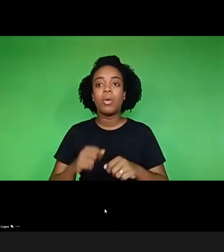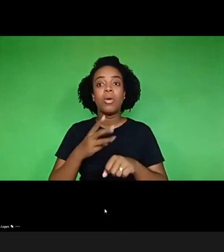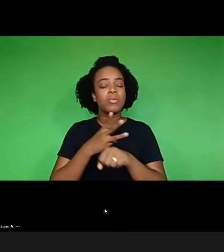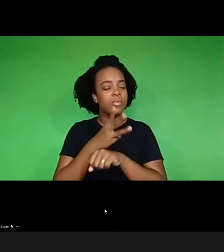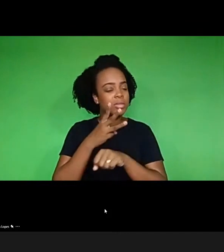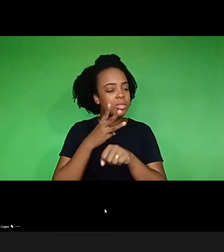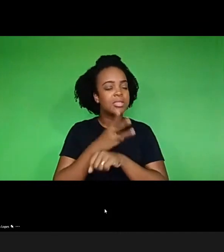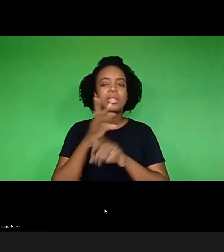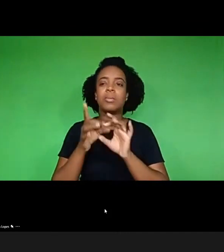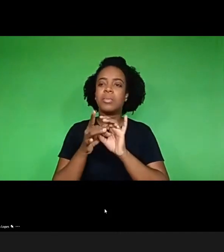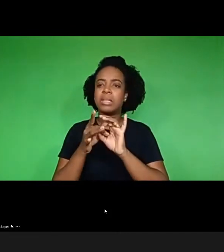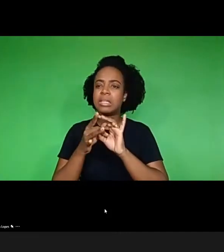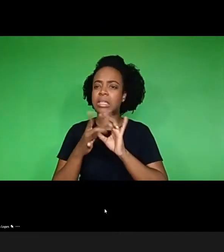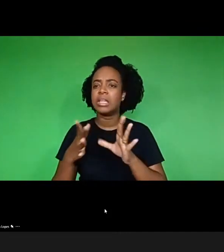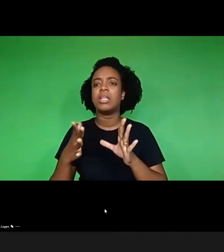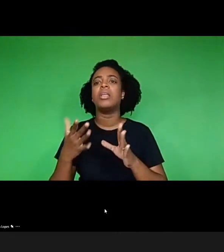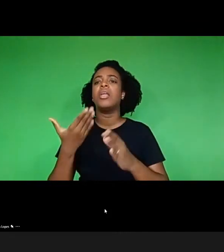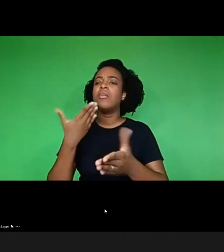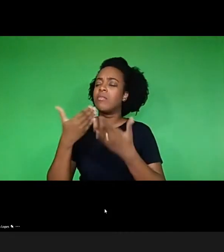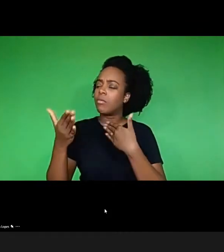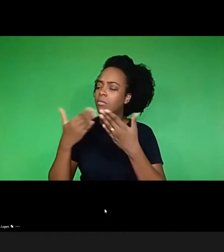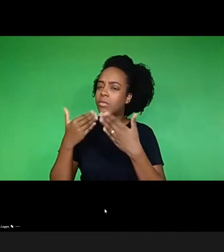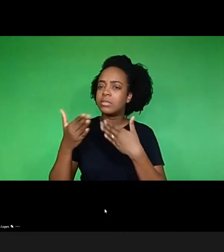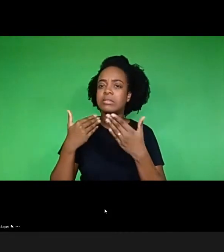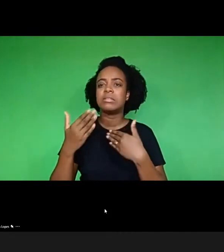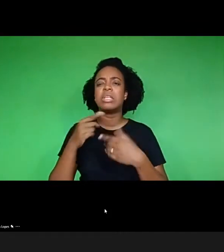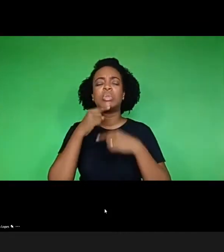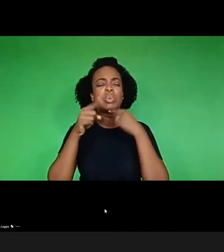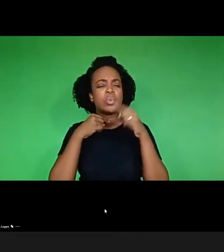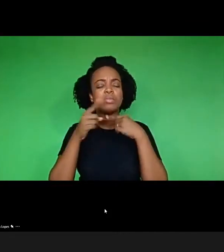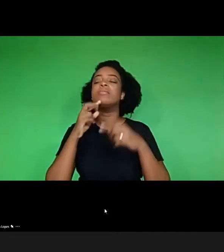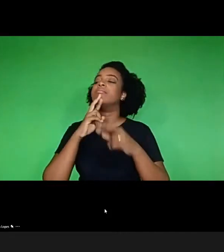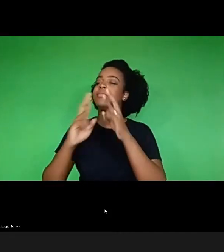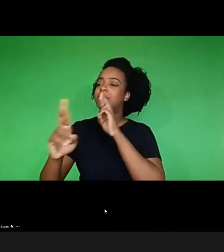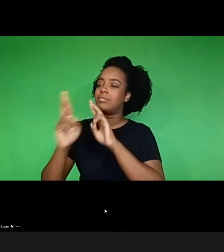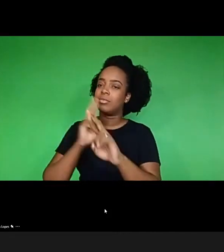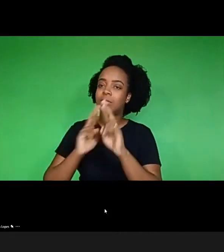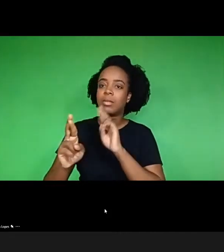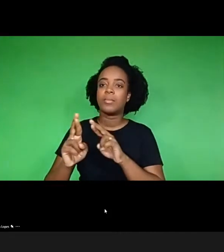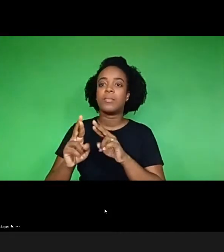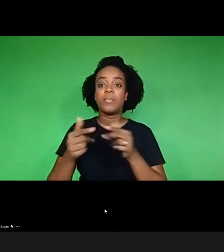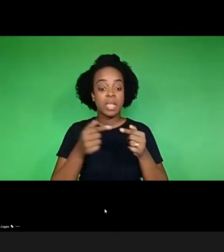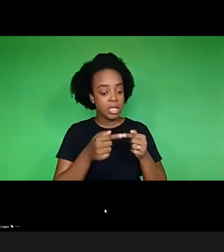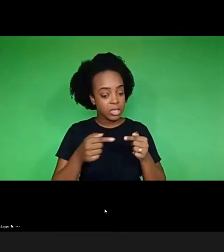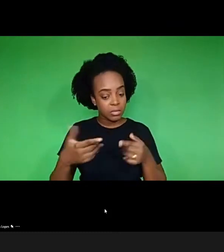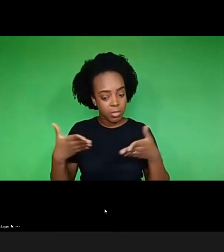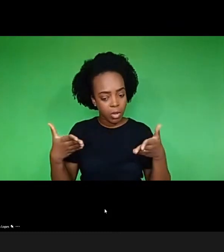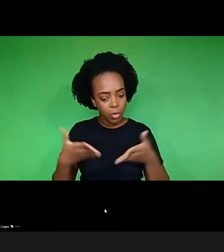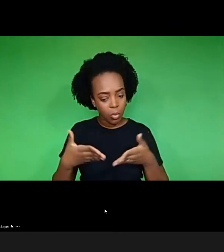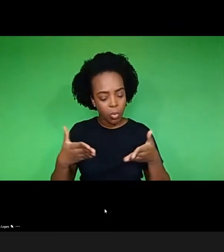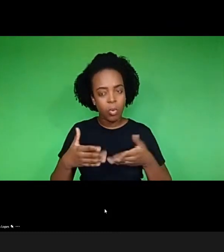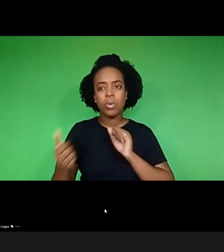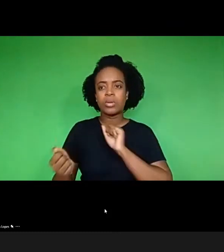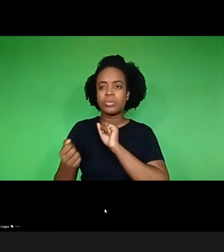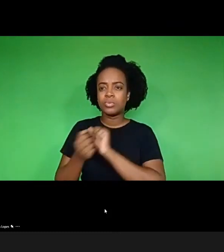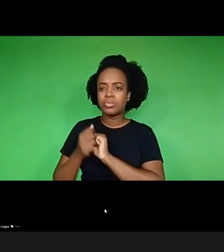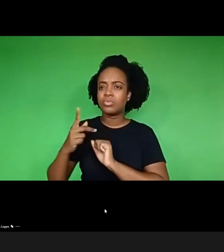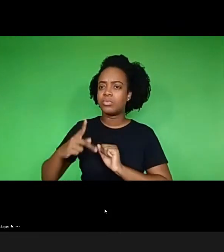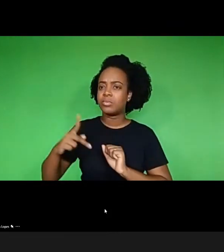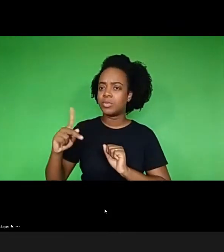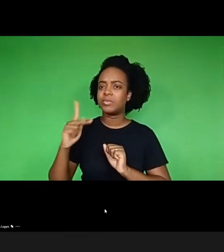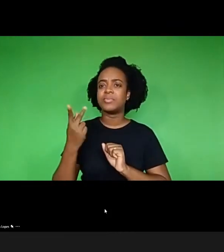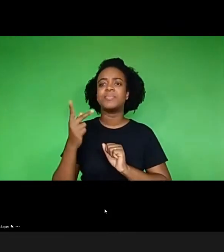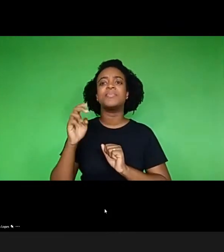trocar as ideias e tirar as dúvidas. Nessa semana, eu ainda vou retomar com o professor Hélio para ver as coisas, né, como é